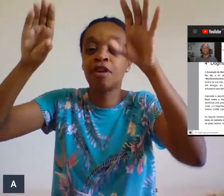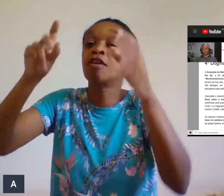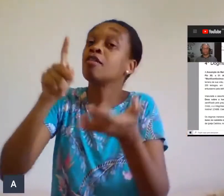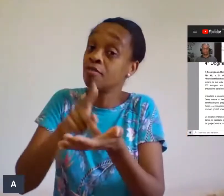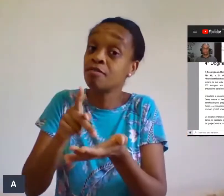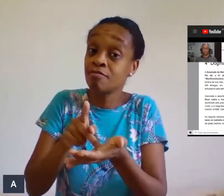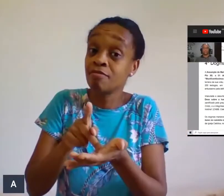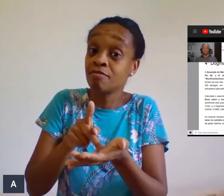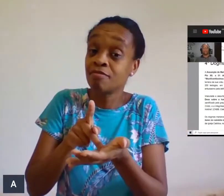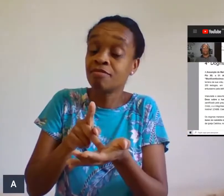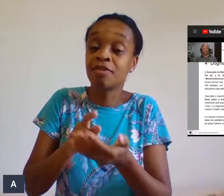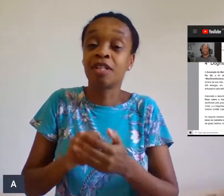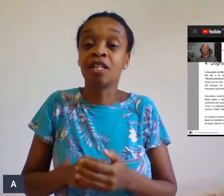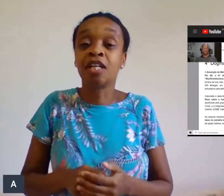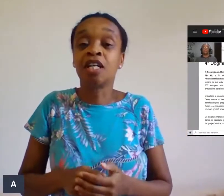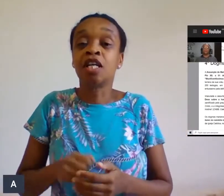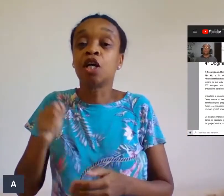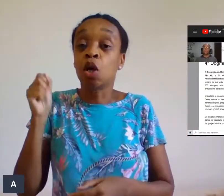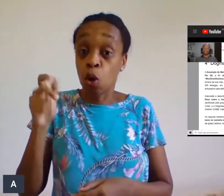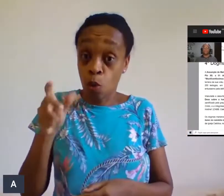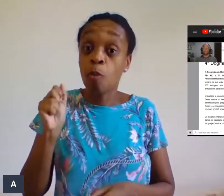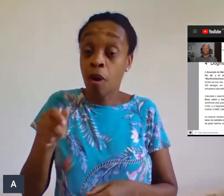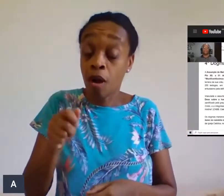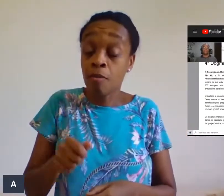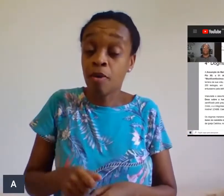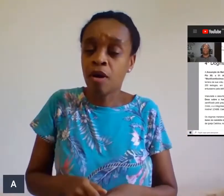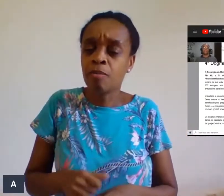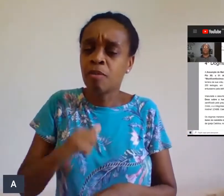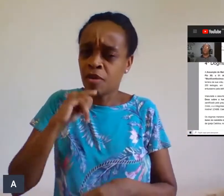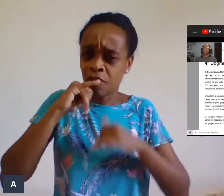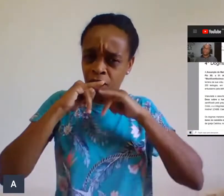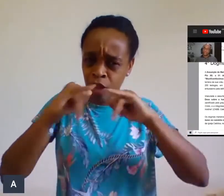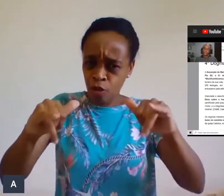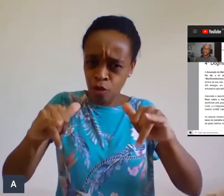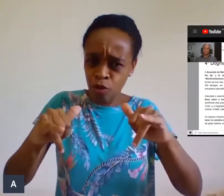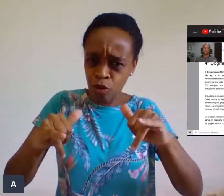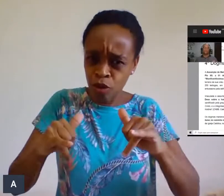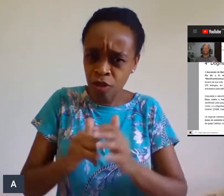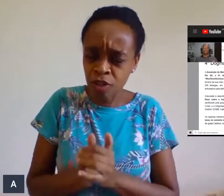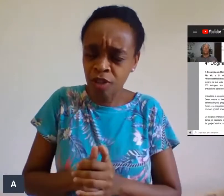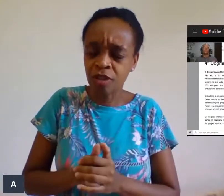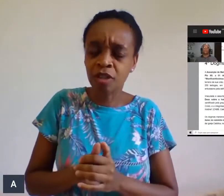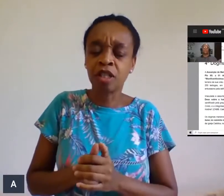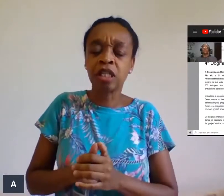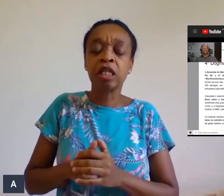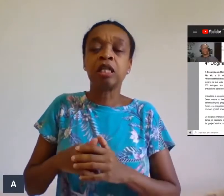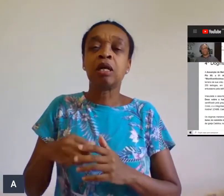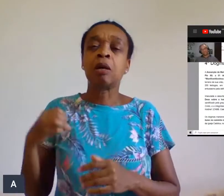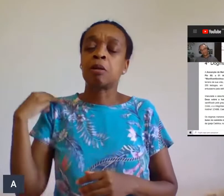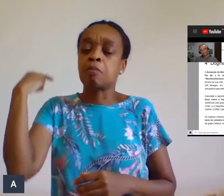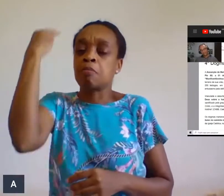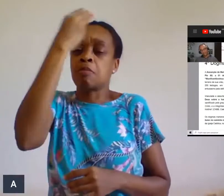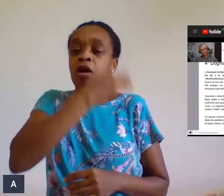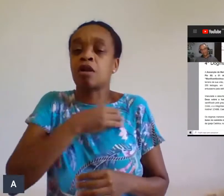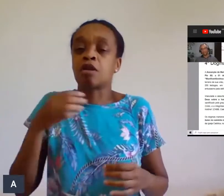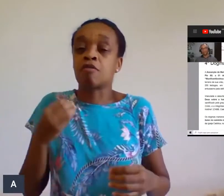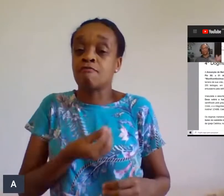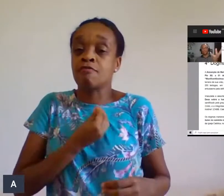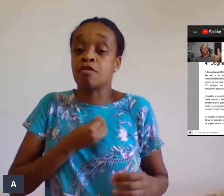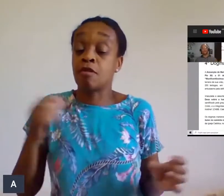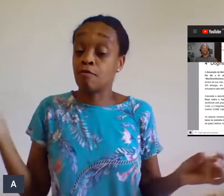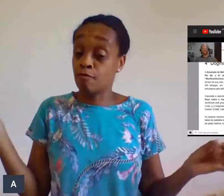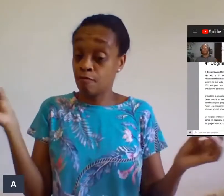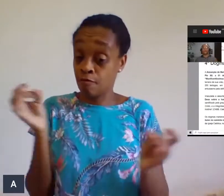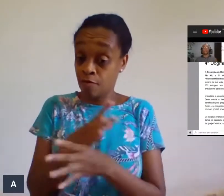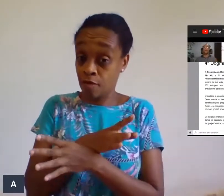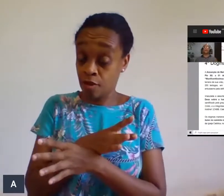Munificentissimus Deus. E o Papa afirmou que, depois de terminar o curso terreno de sua vida, Nossa Senhora ela foi assunta